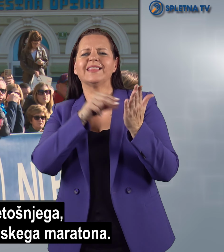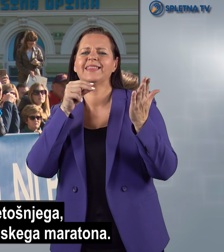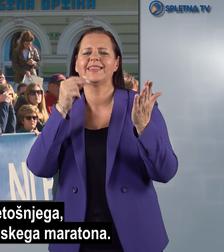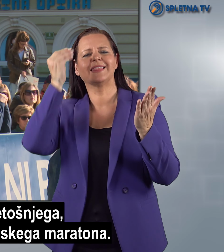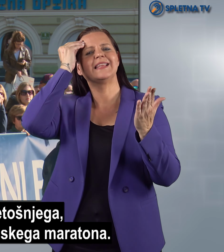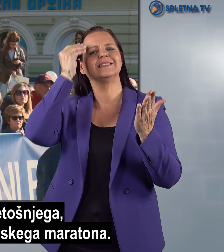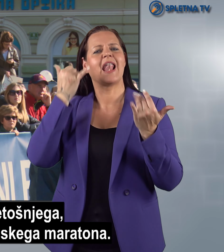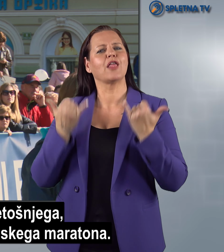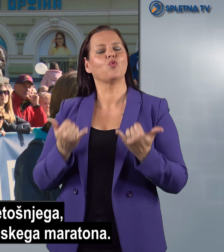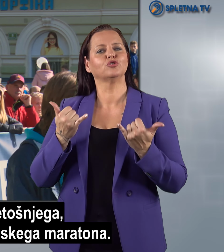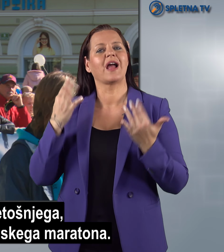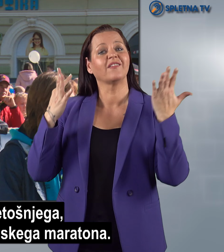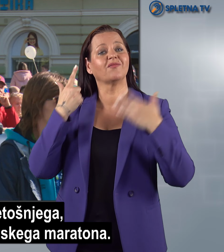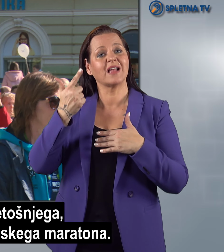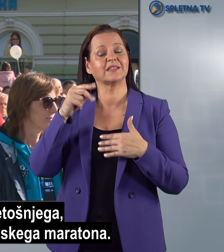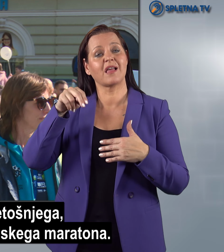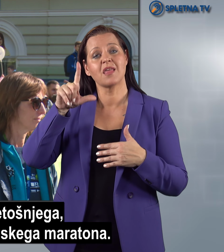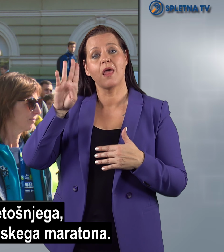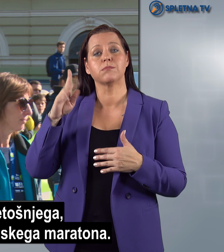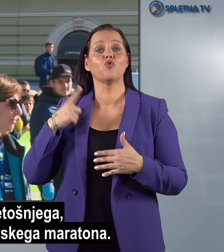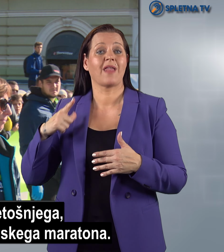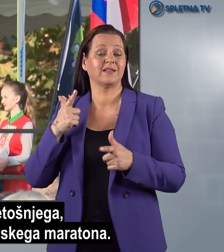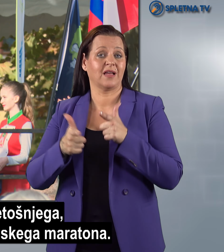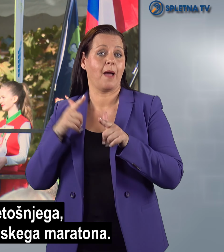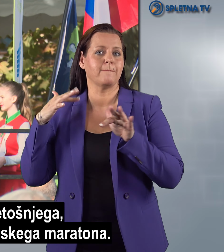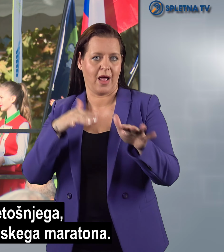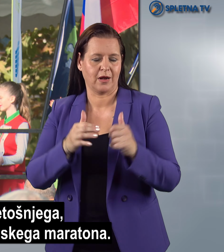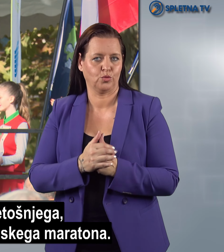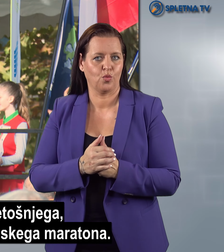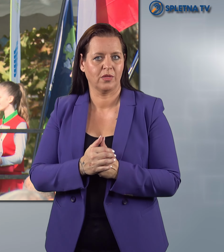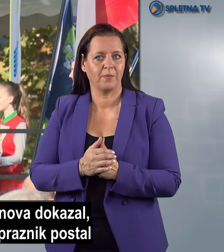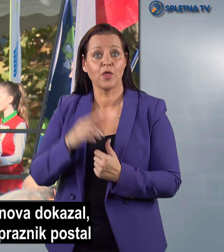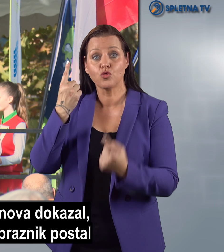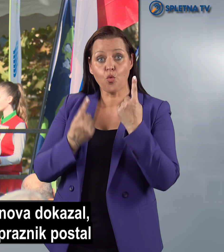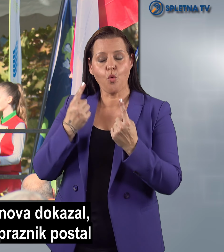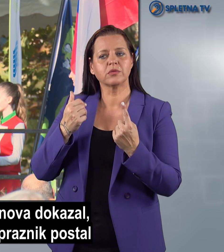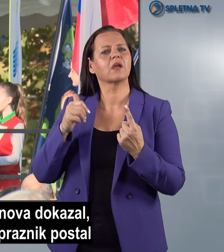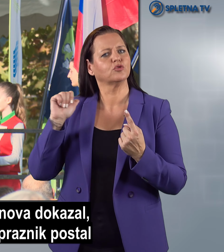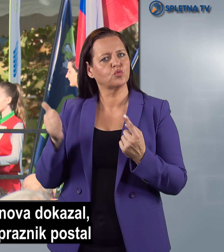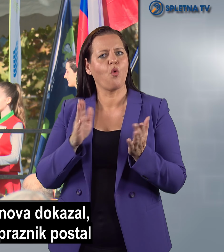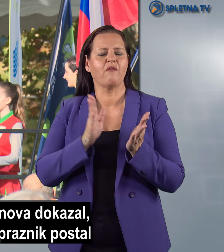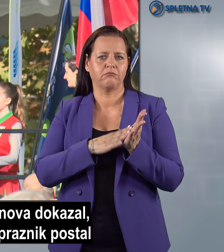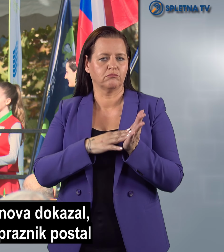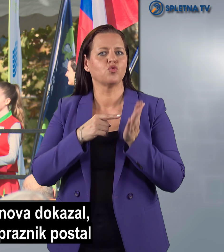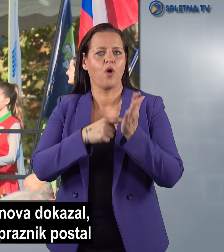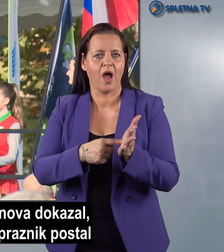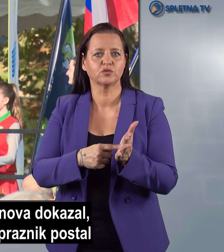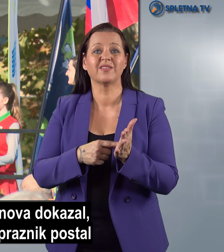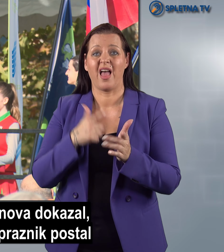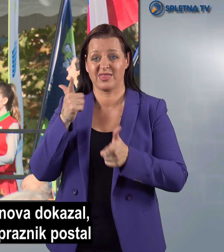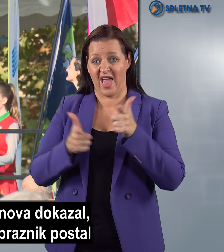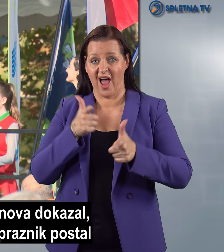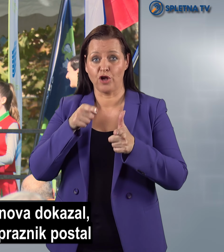letošnjega 29. NLB Ljubljanskega maratona. Dogodek je znova dokazal, da je